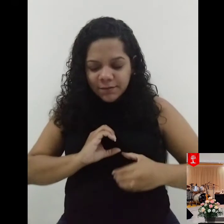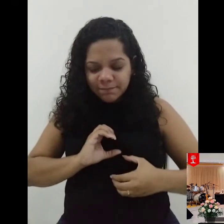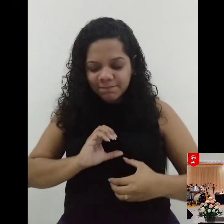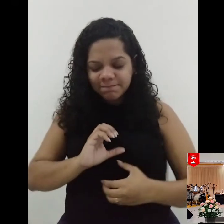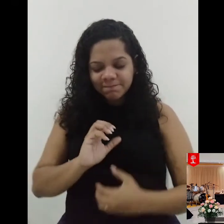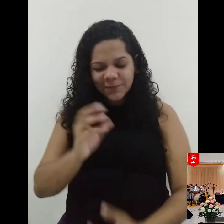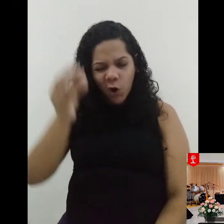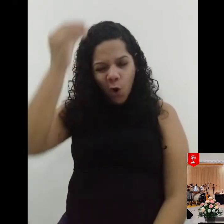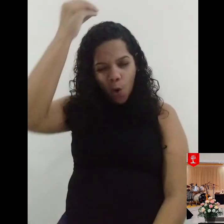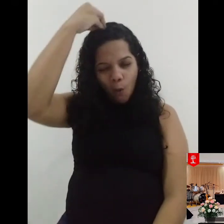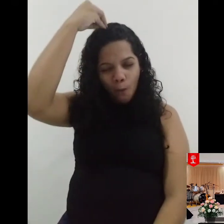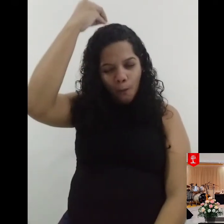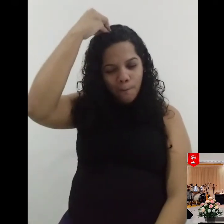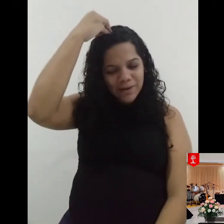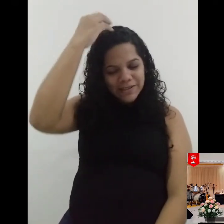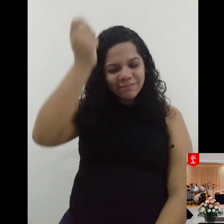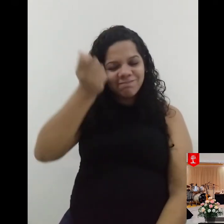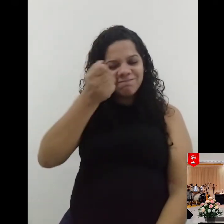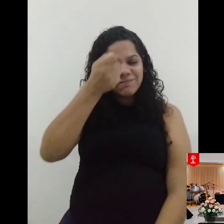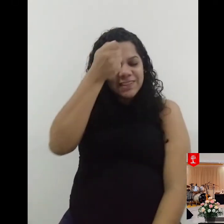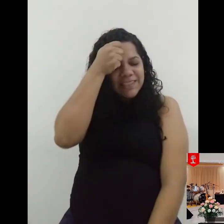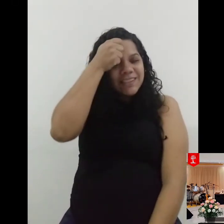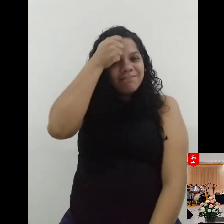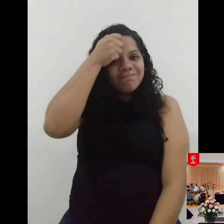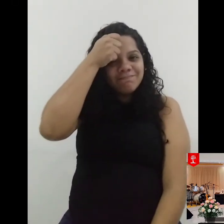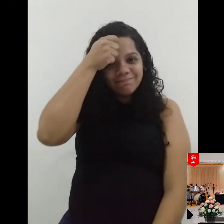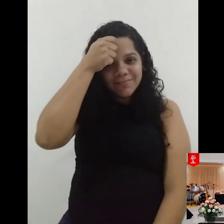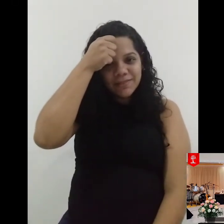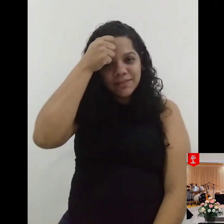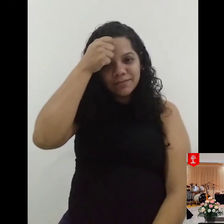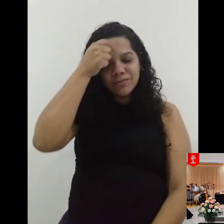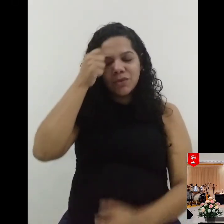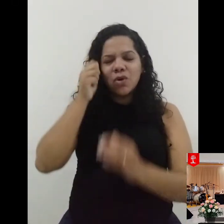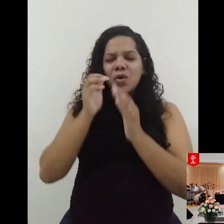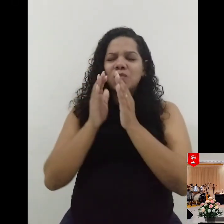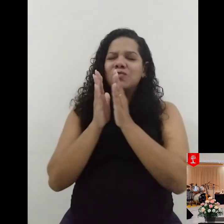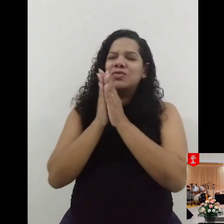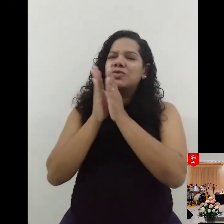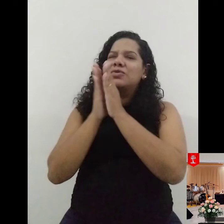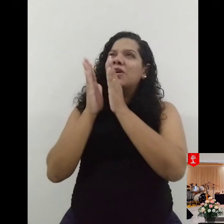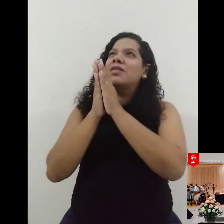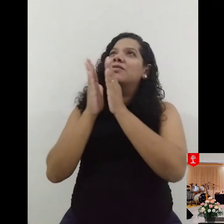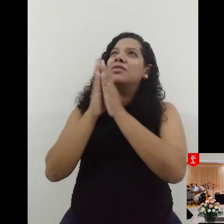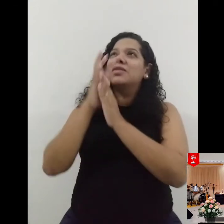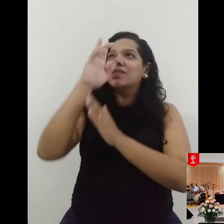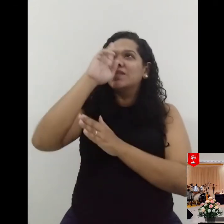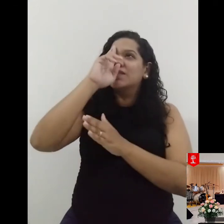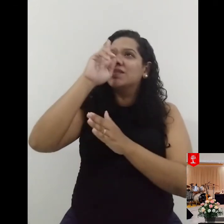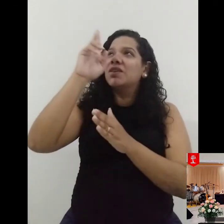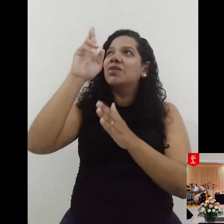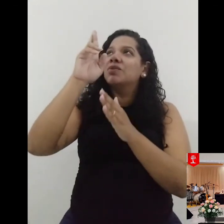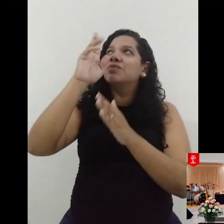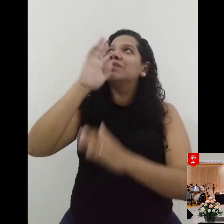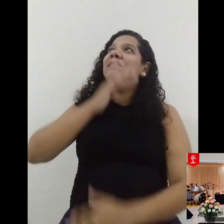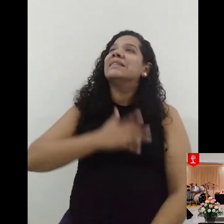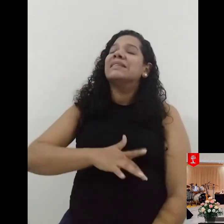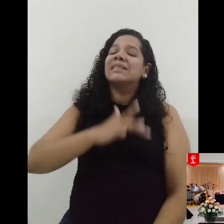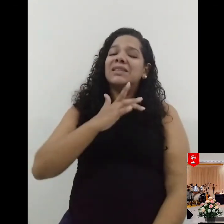Deus, reconhecendo a sua indignidade, a sua fragilidade, a